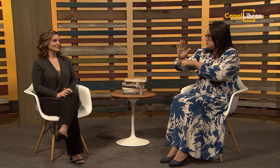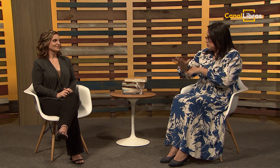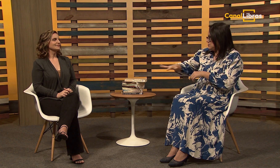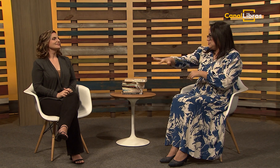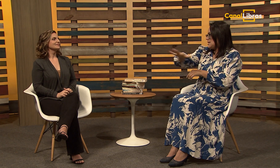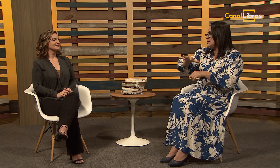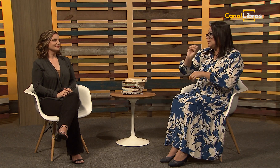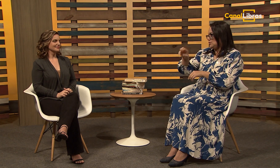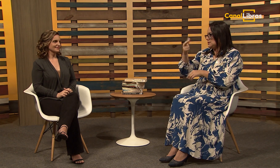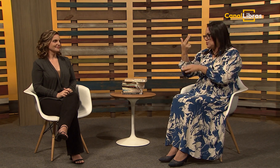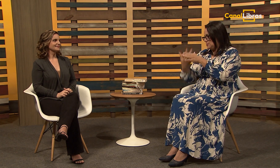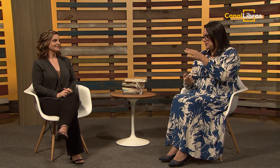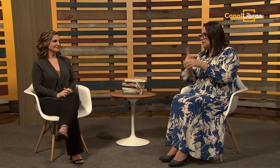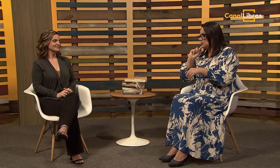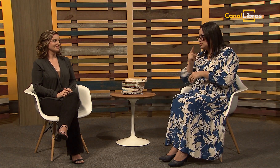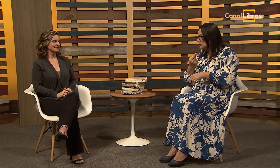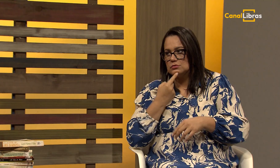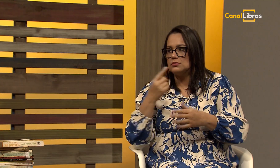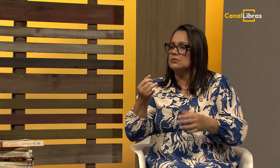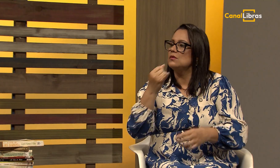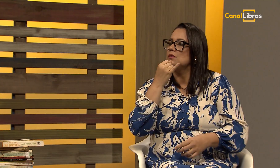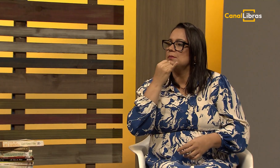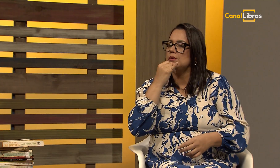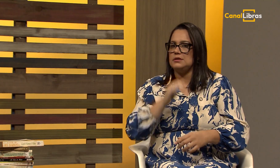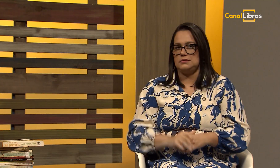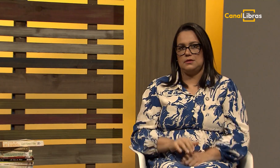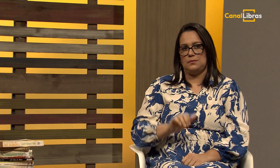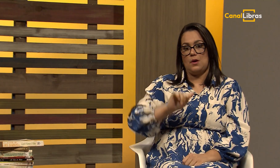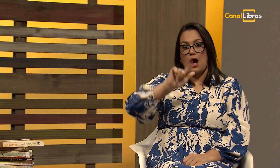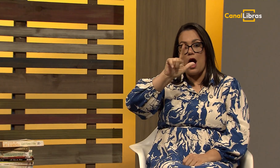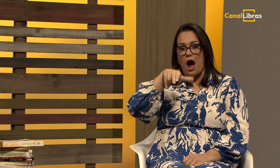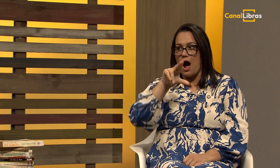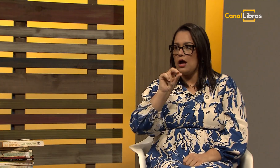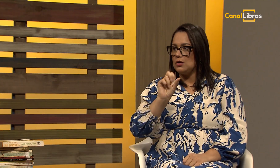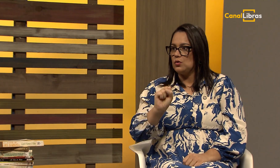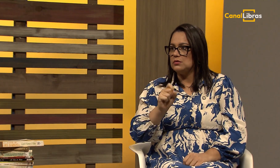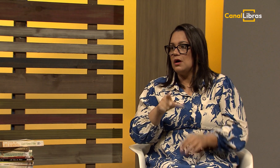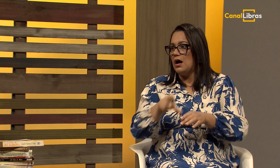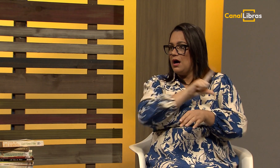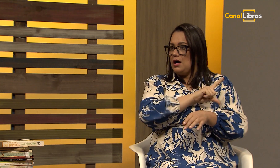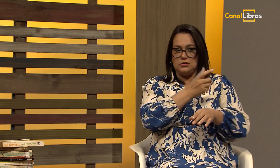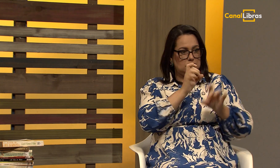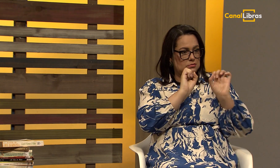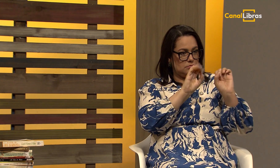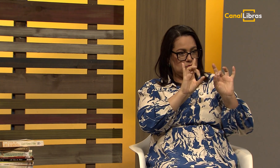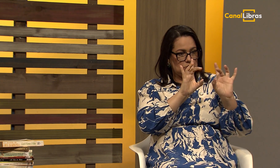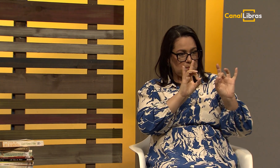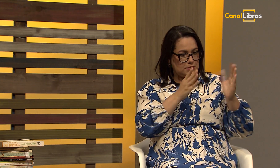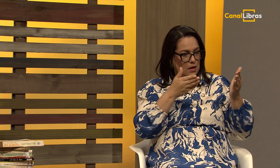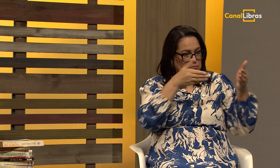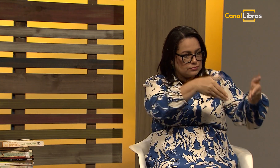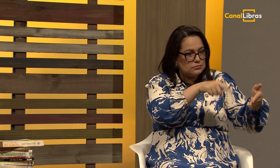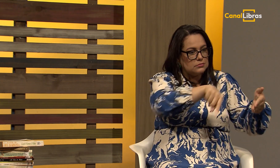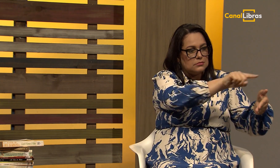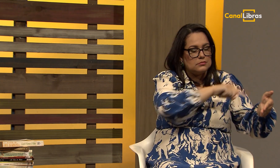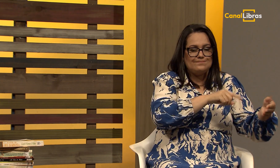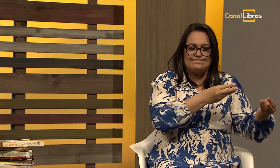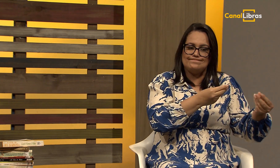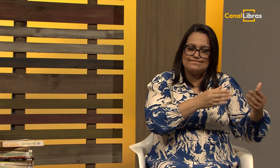do estímulo da formação bilíngue do surdo. Por exemplo, antes o aluno surdo fazia parte da realidade da educação especial. Por